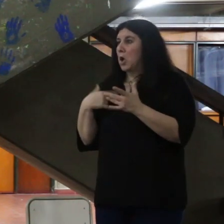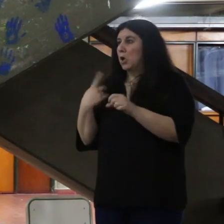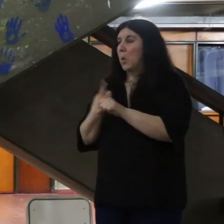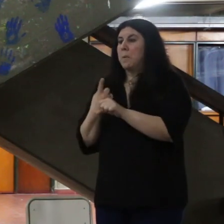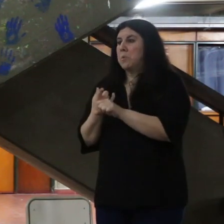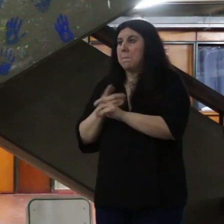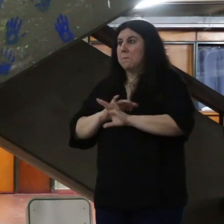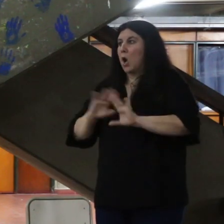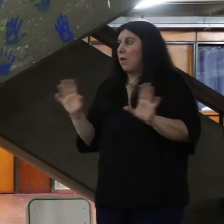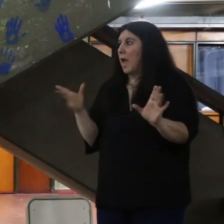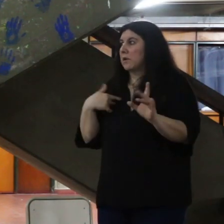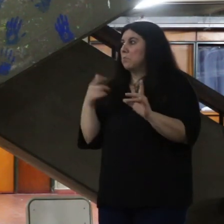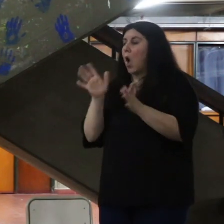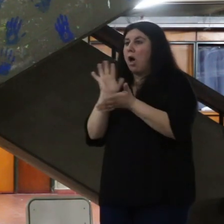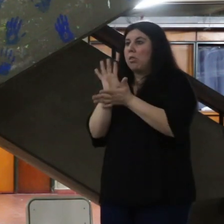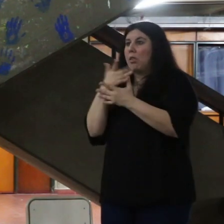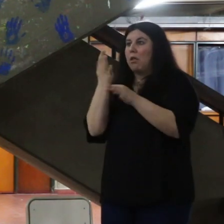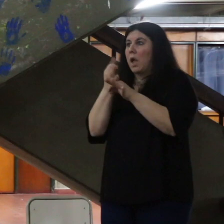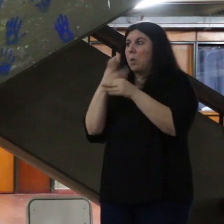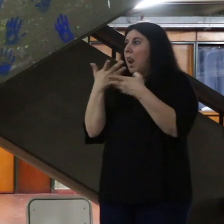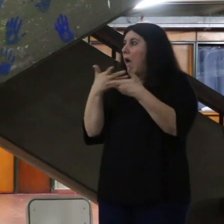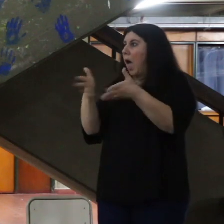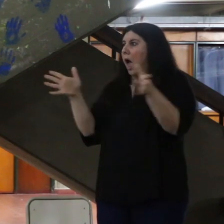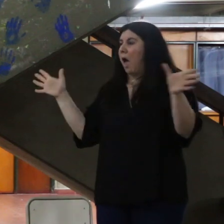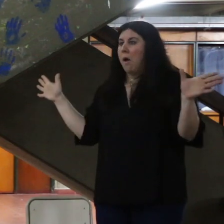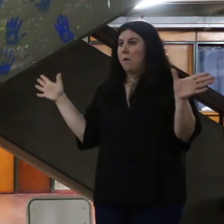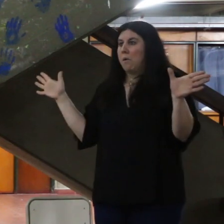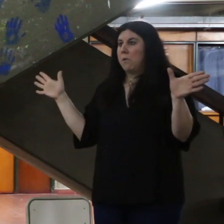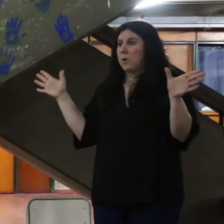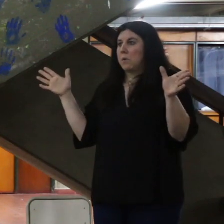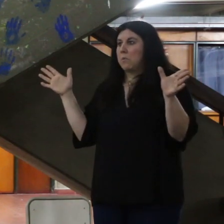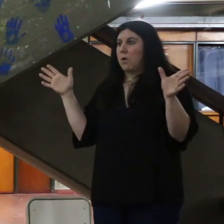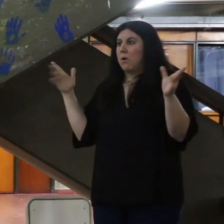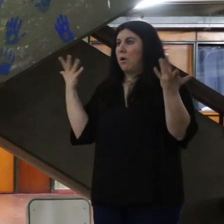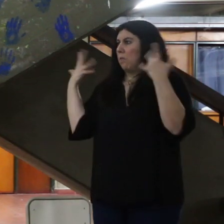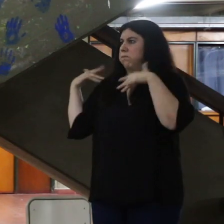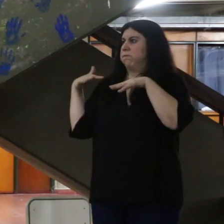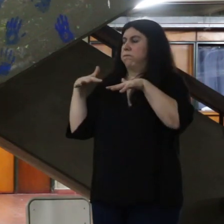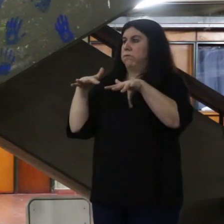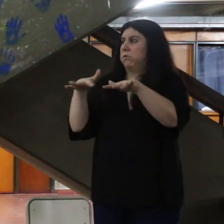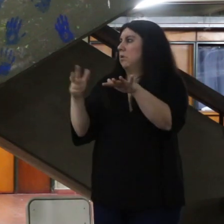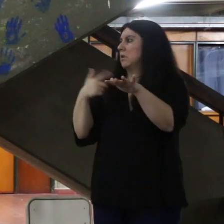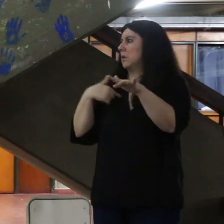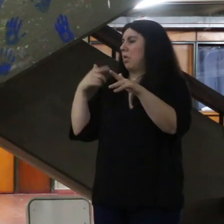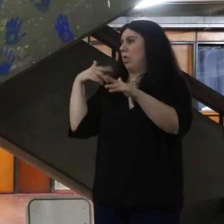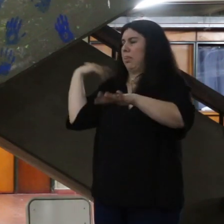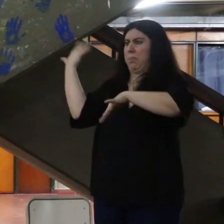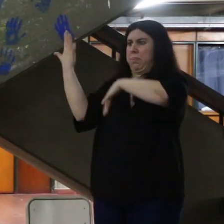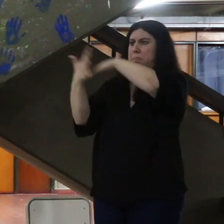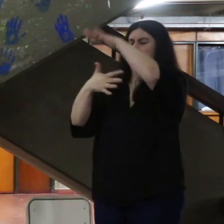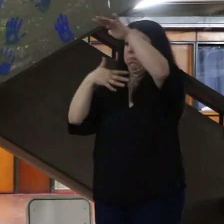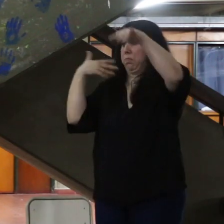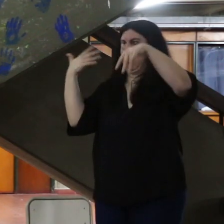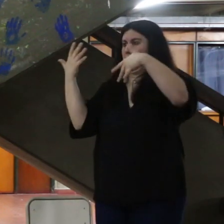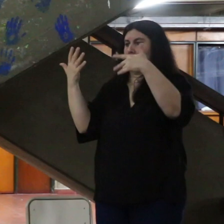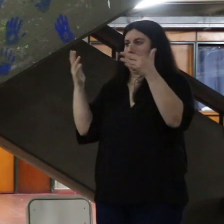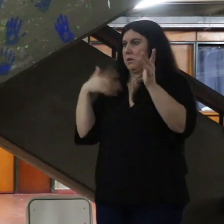Como que abrimos y no los íbamos a poder contener a los pibes.